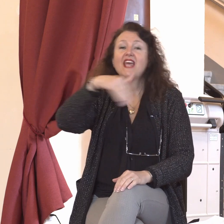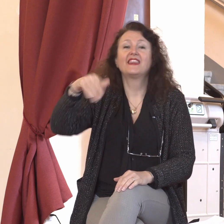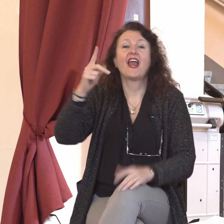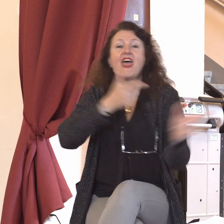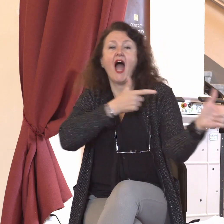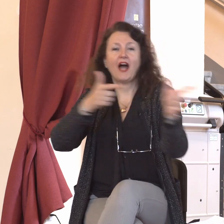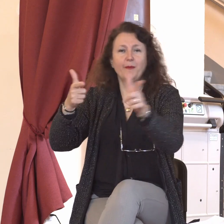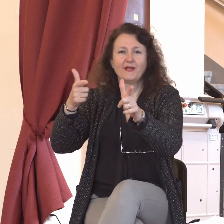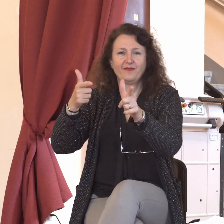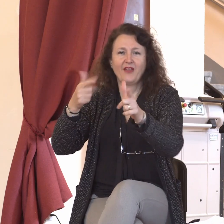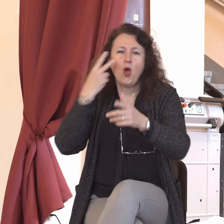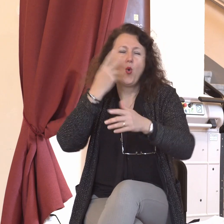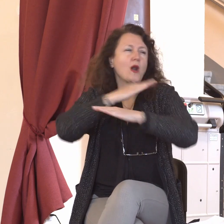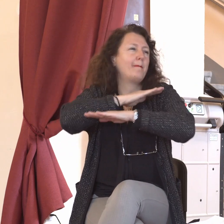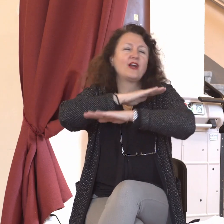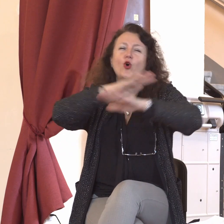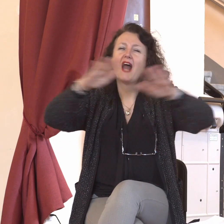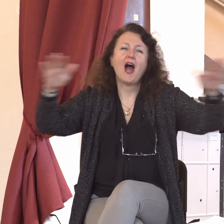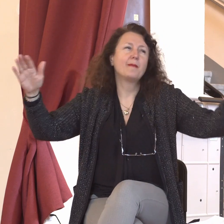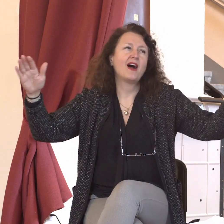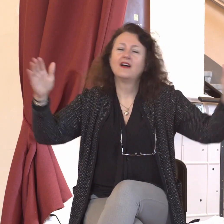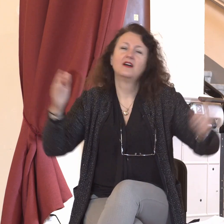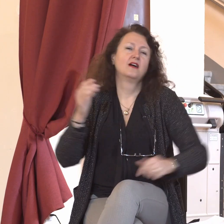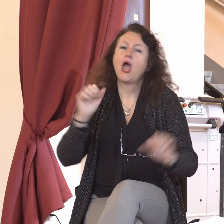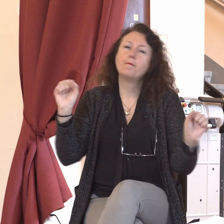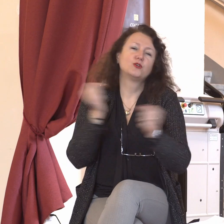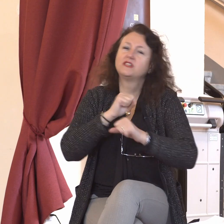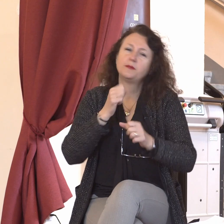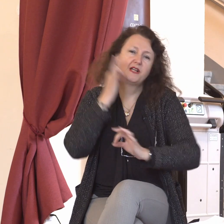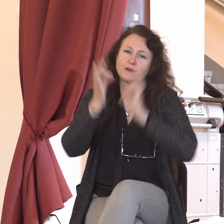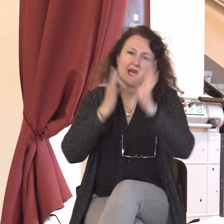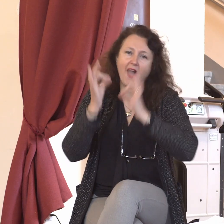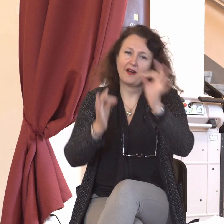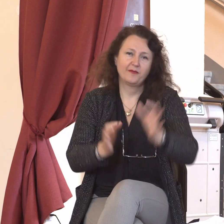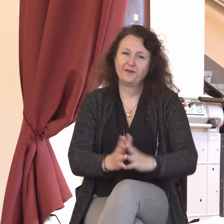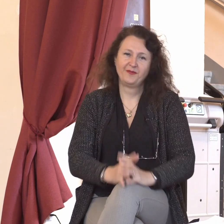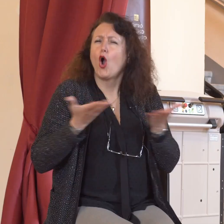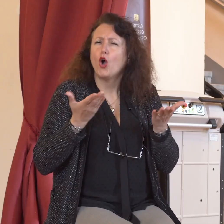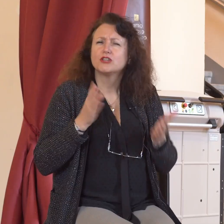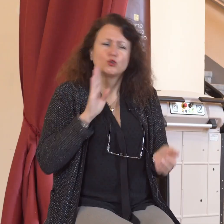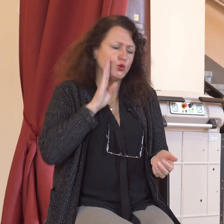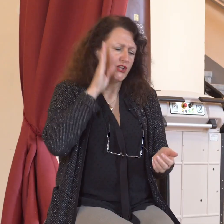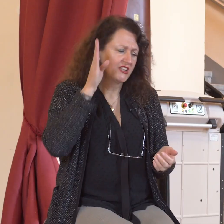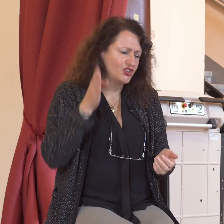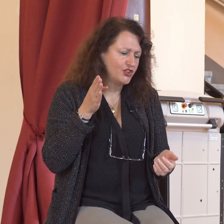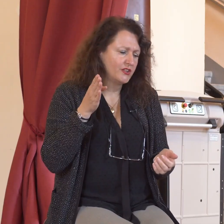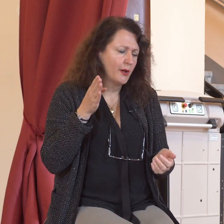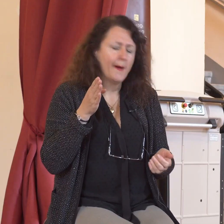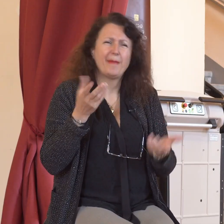Via delle Armi, una panorama impossibile spiegare. Cosa suggerisci